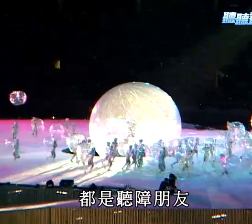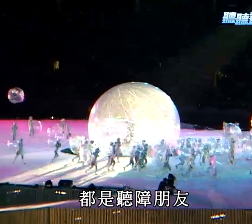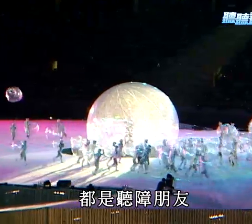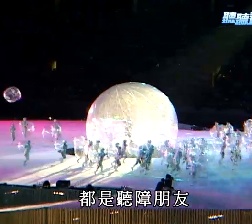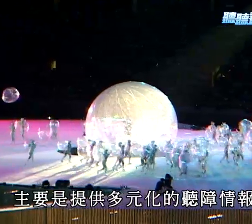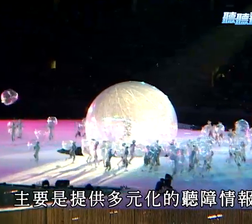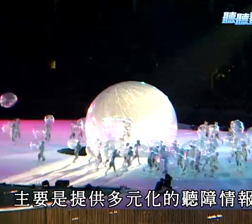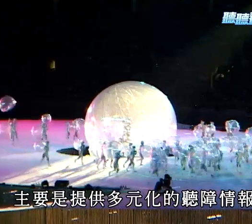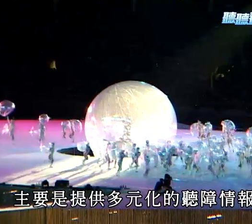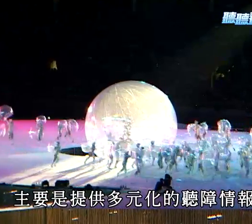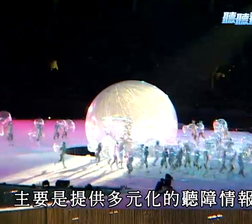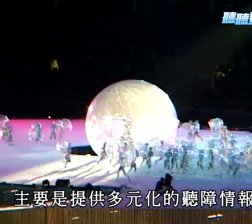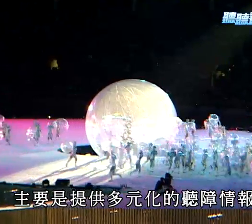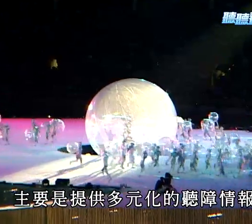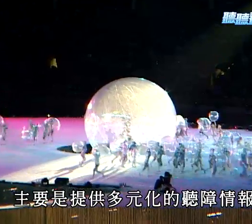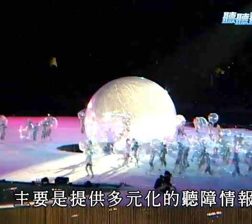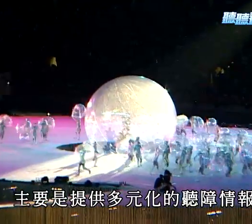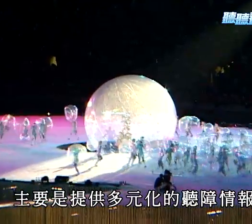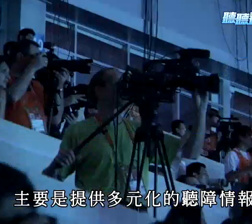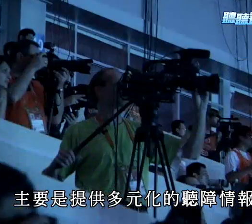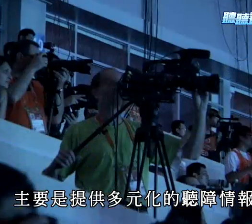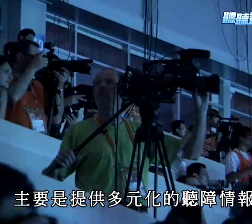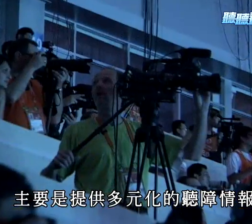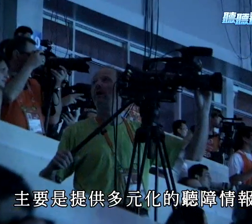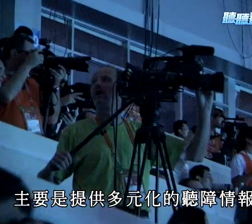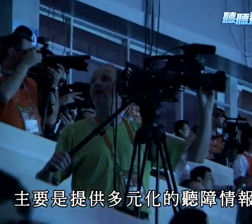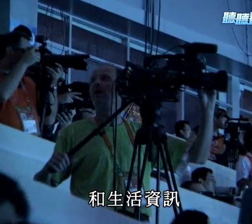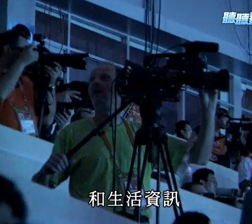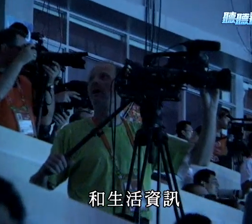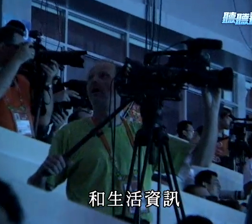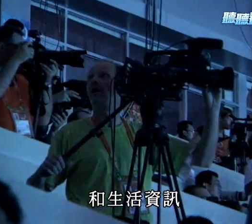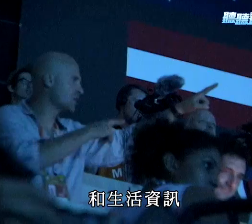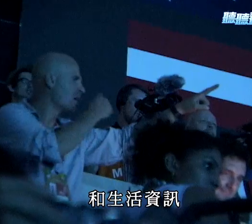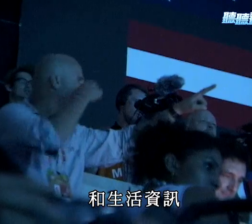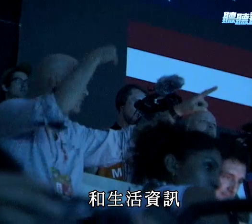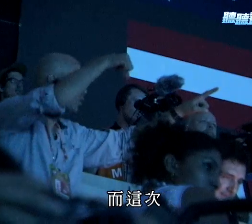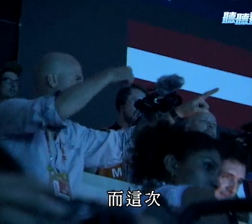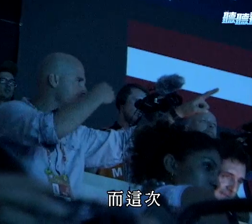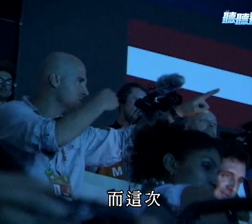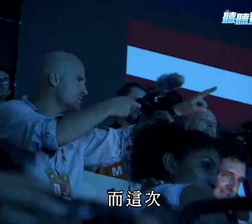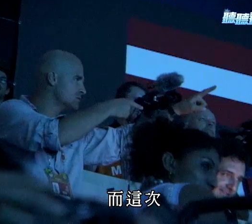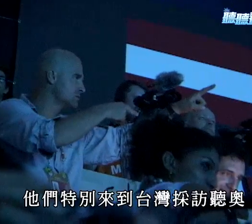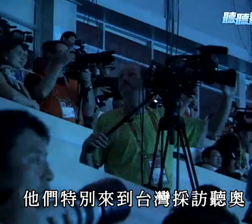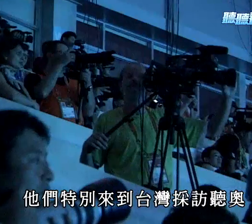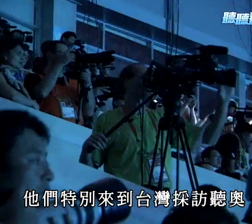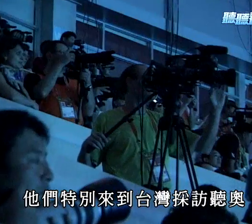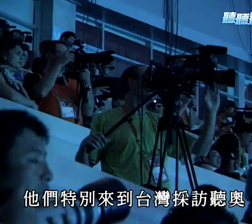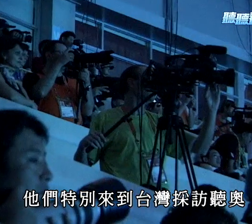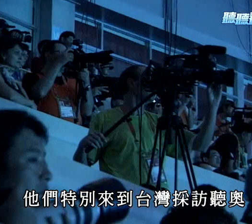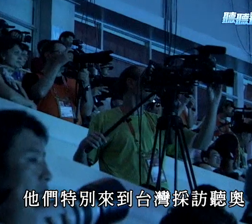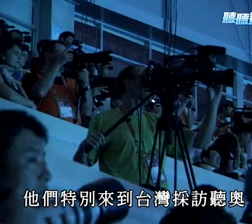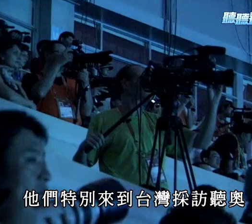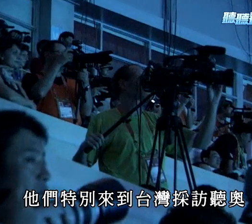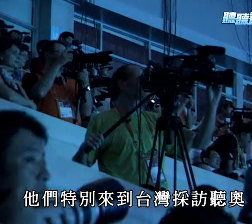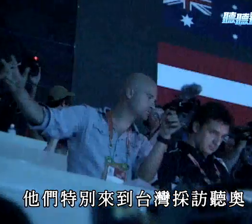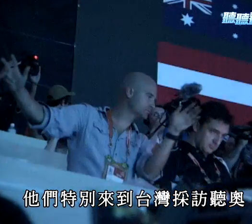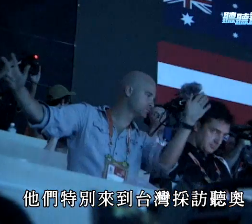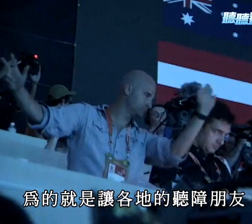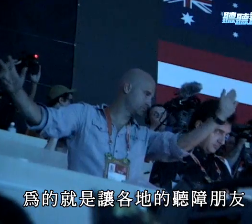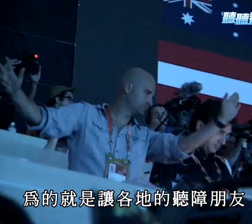主要是提供多元化的听障情报和生活资讯。而这次他们特别来到台湾采访听奥，为的就是让